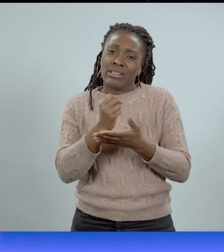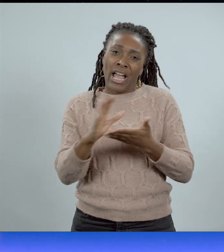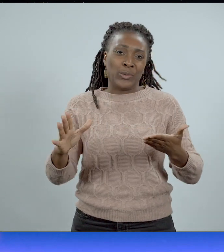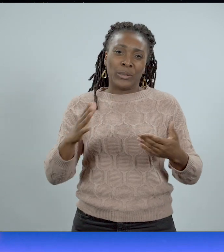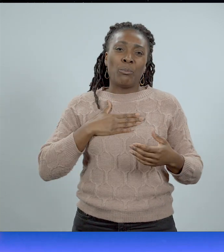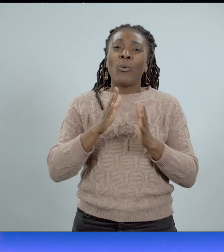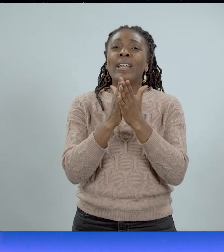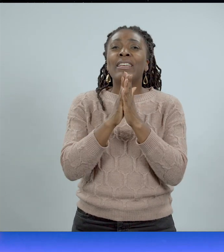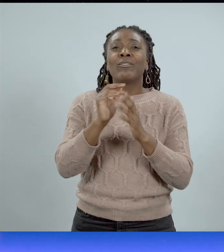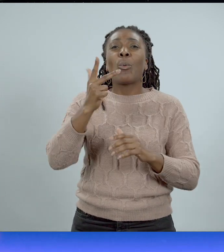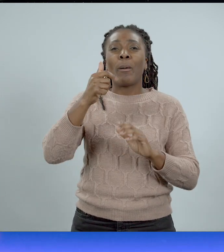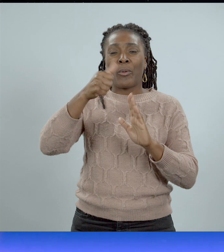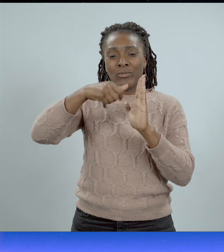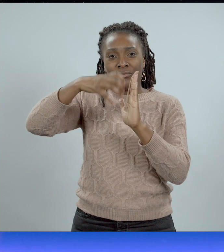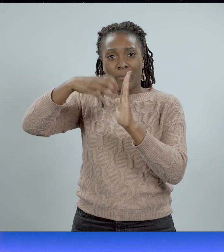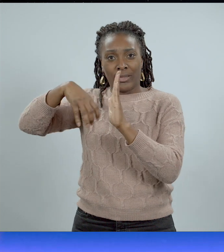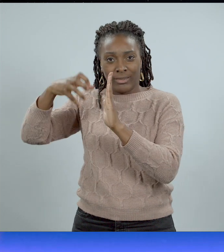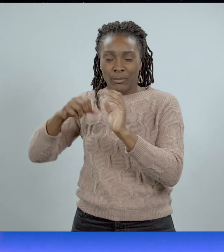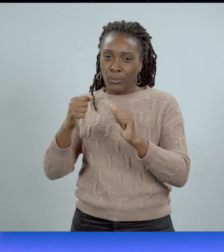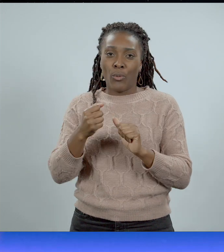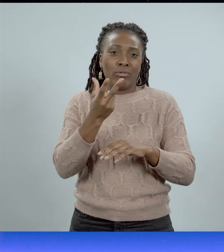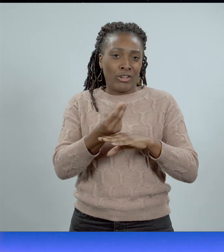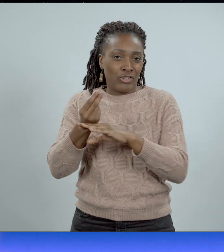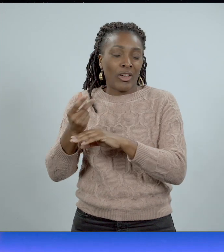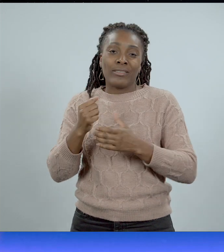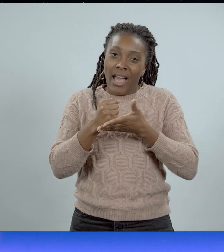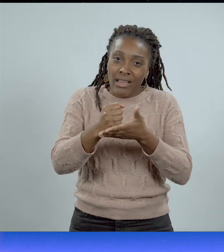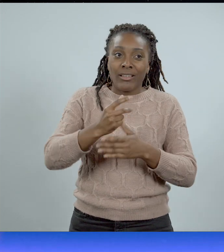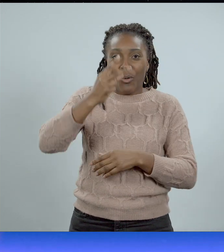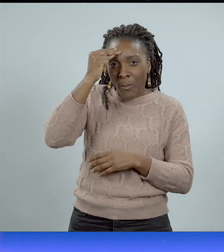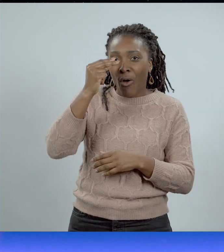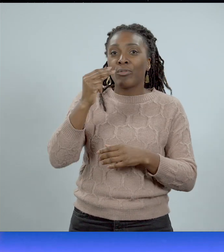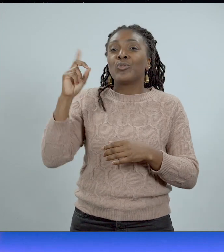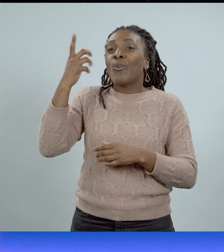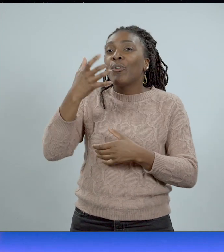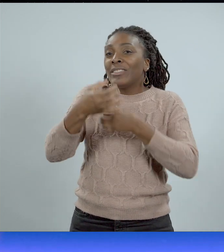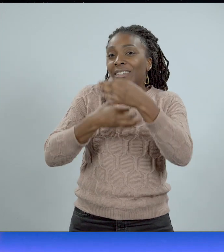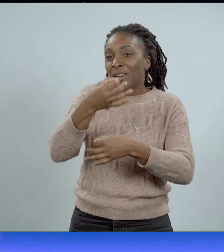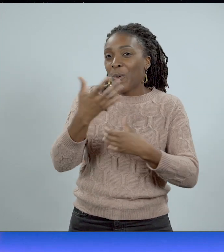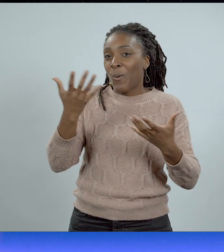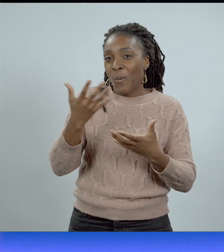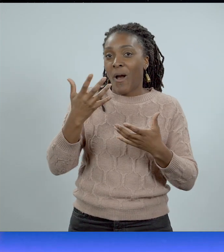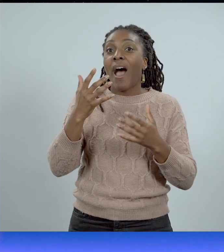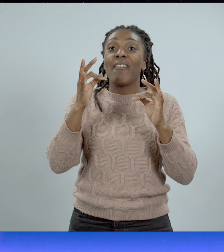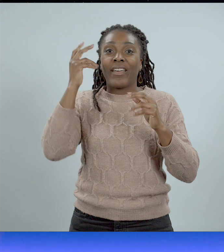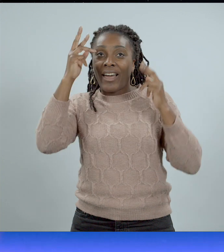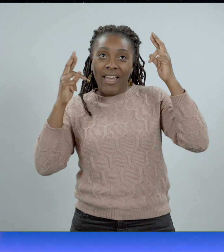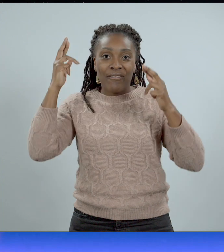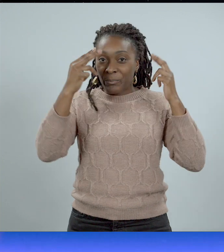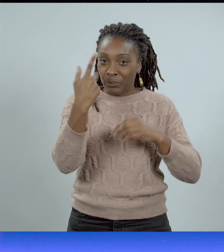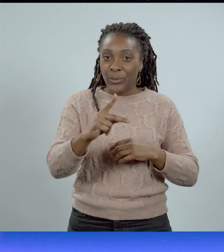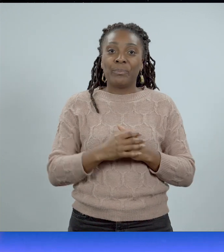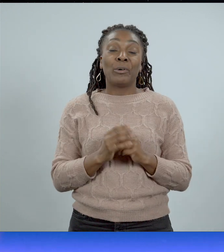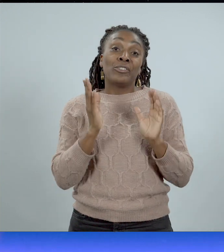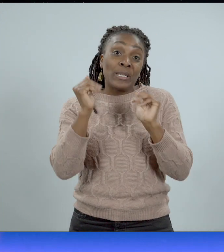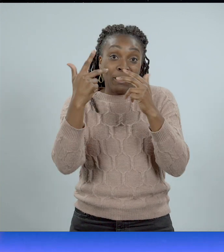premiers chapitres de mon livre. Ça va vraiment vous aider déjà avec ces 3 chapitres à mieux comprendre ce que Dieu veut vous dire à travers les